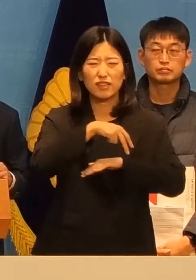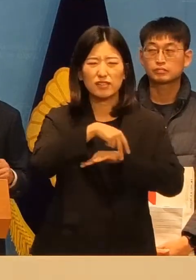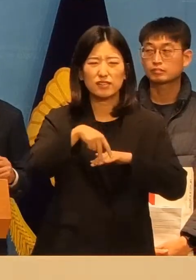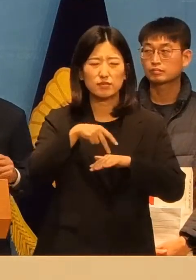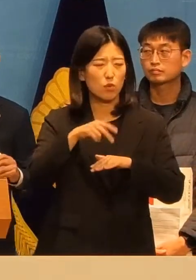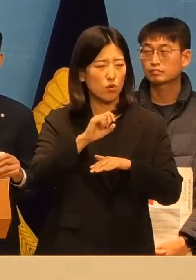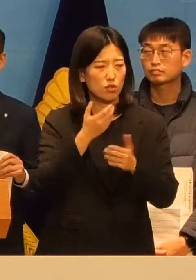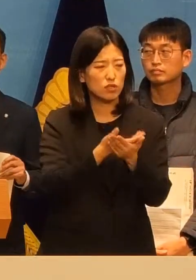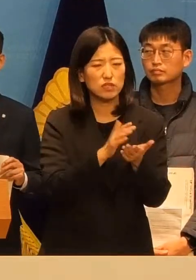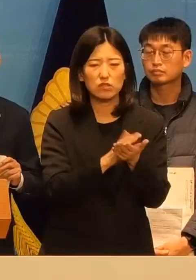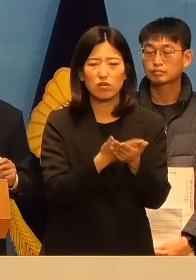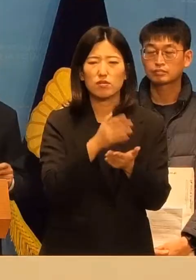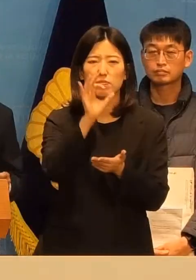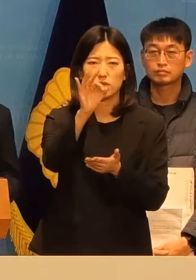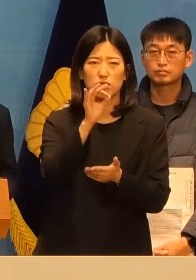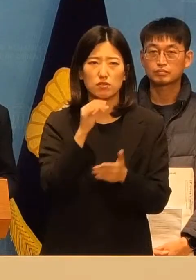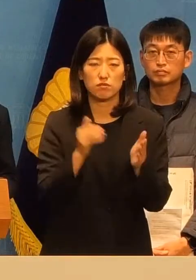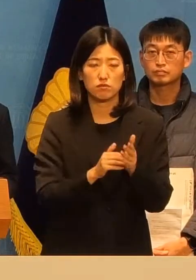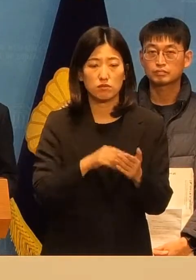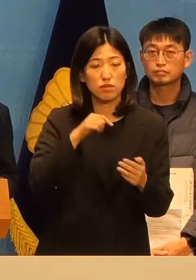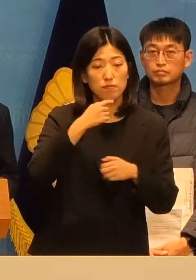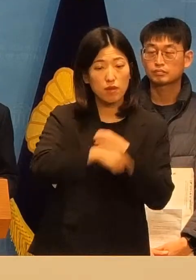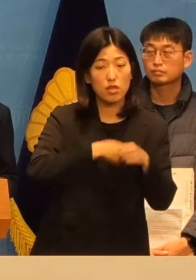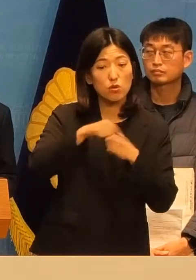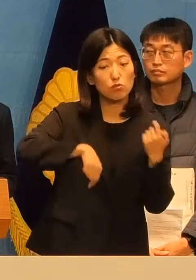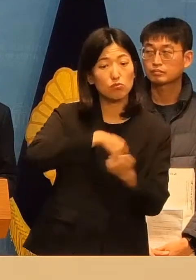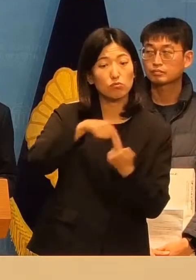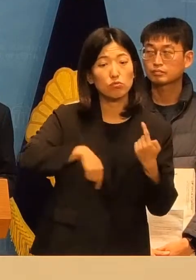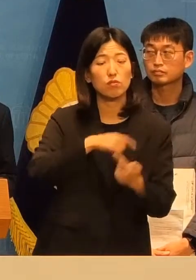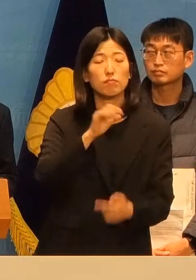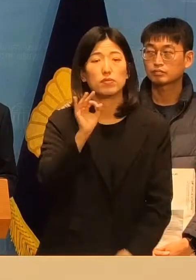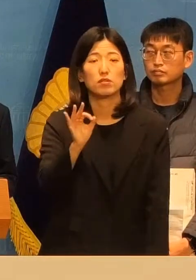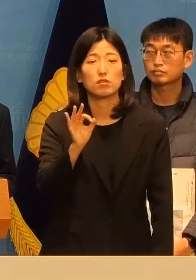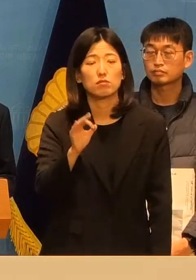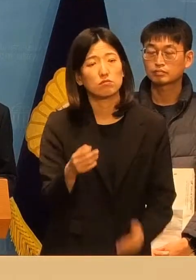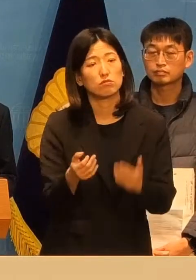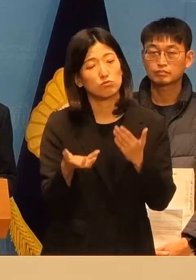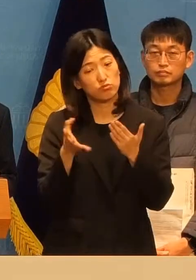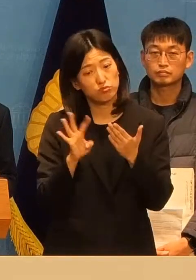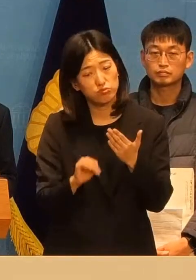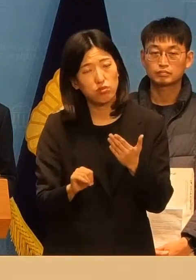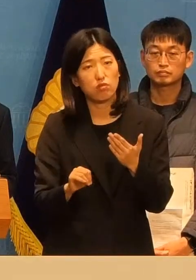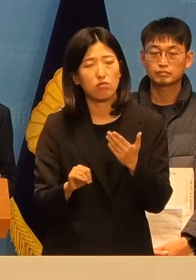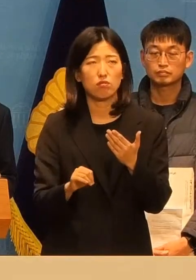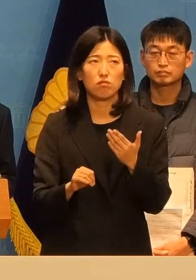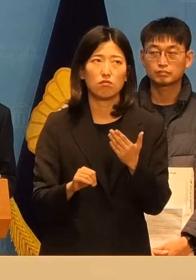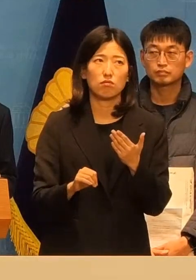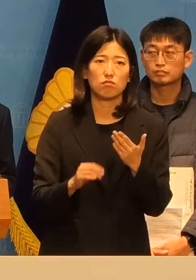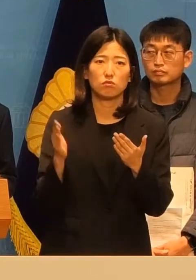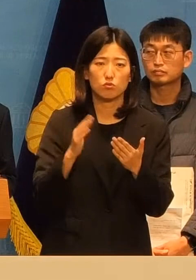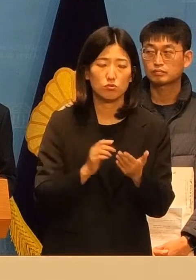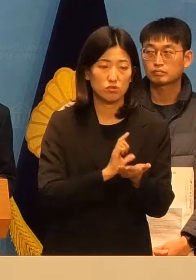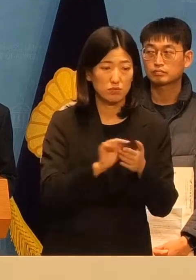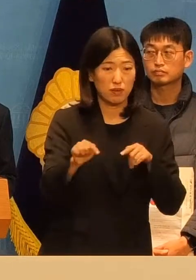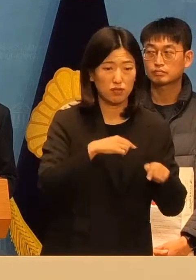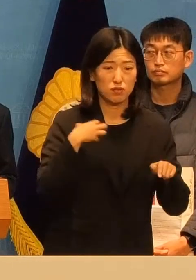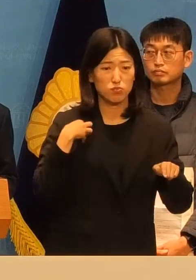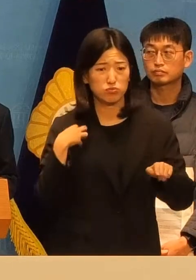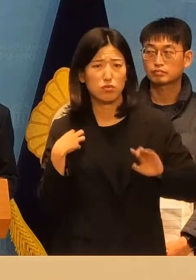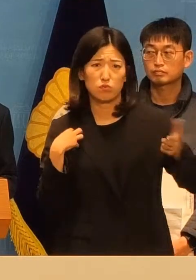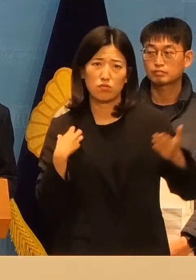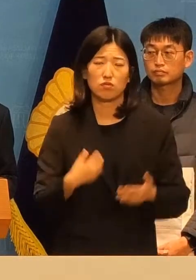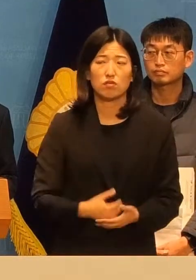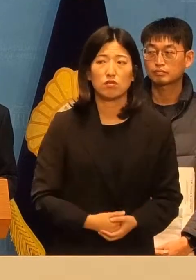편성되었고 매년 운영되는 운영비는 9억, 3억에서 14억을 지자체가 부담해야 되는